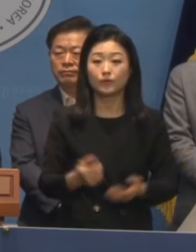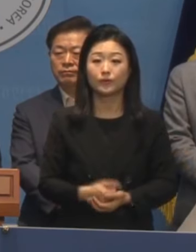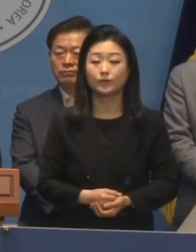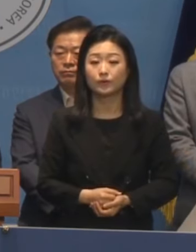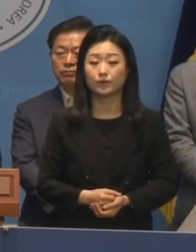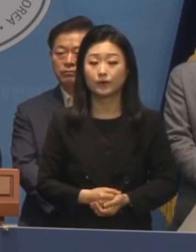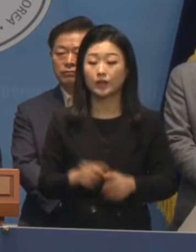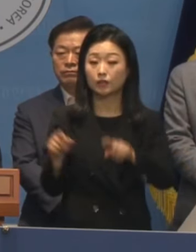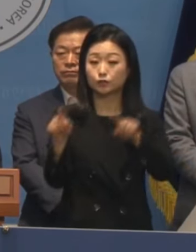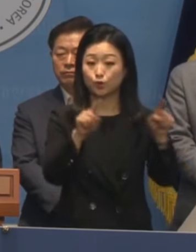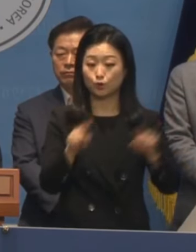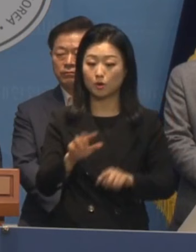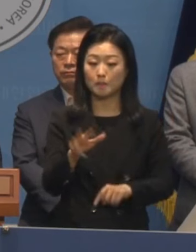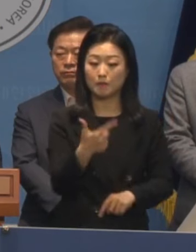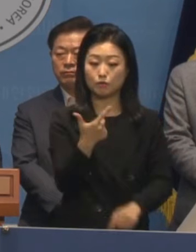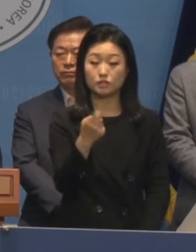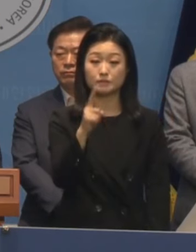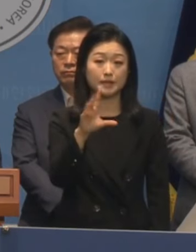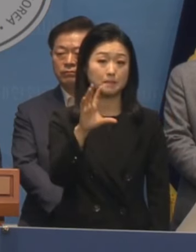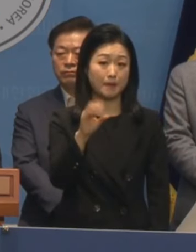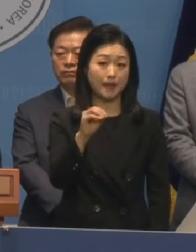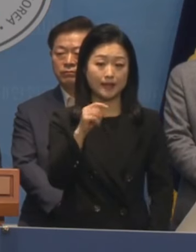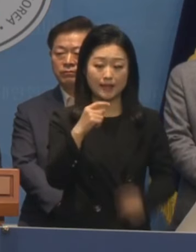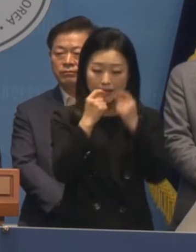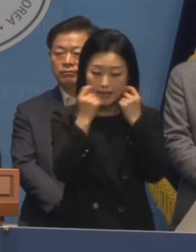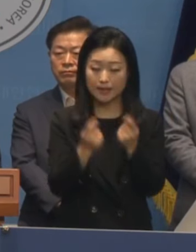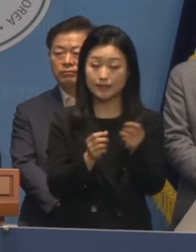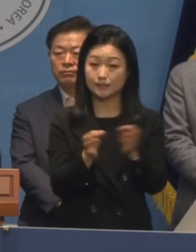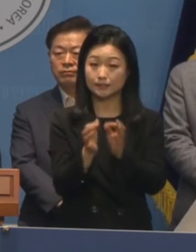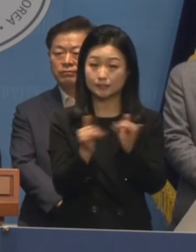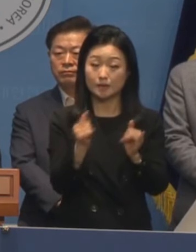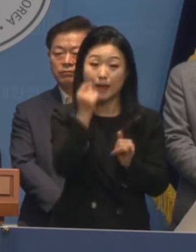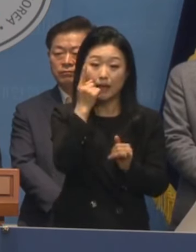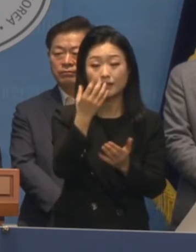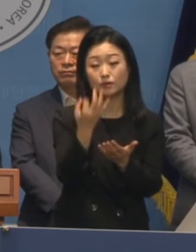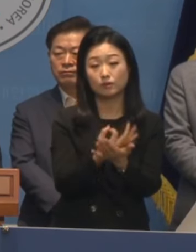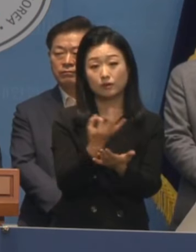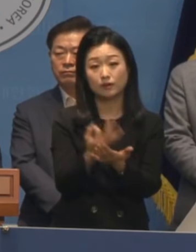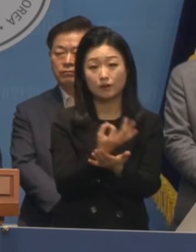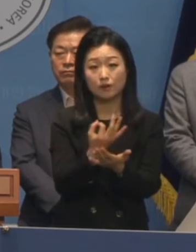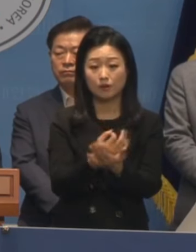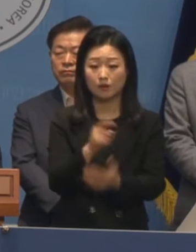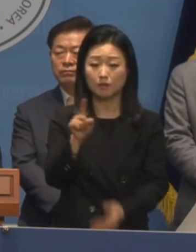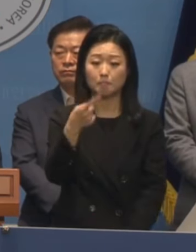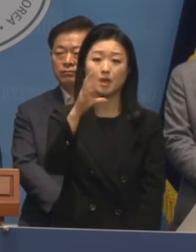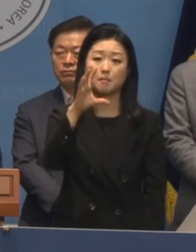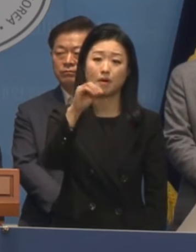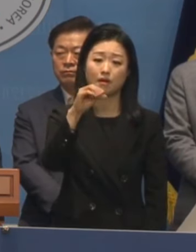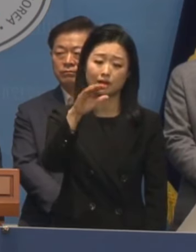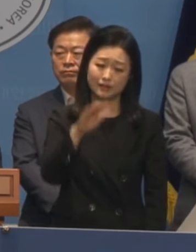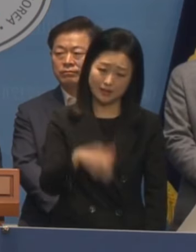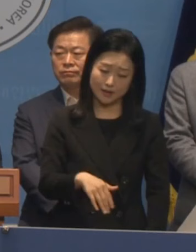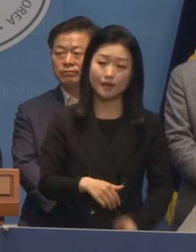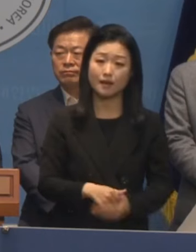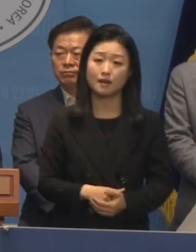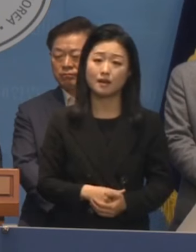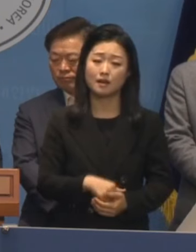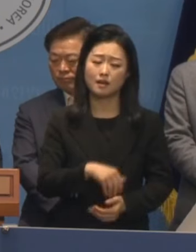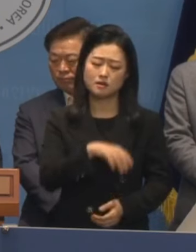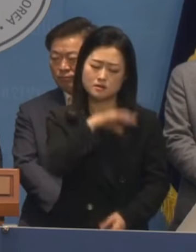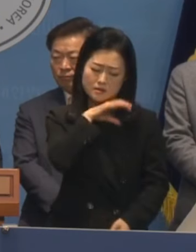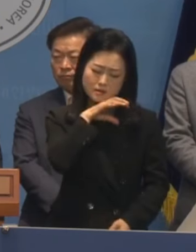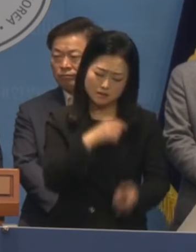전국 861만 자영업자의 한 달 버리가 100만 원이 안 된다며 아우성입니다